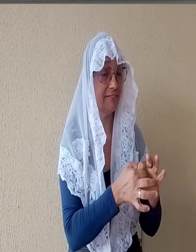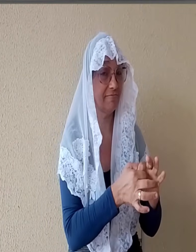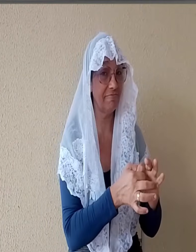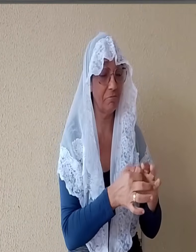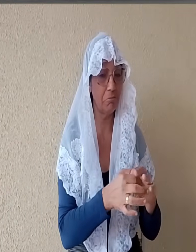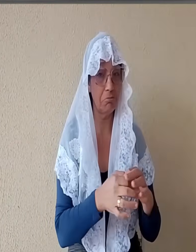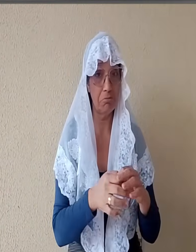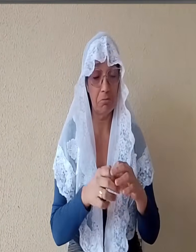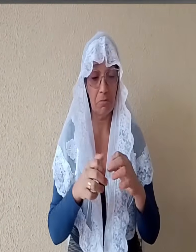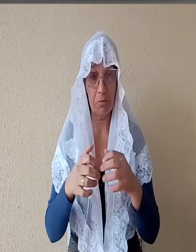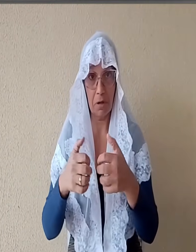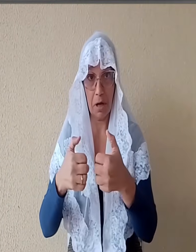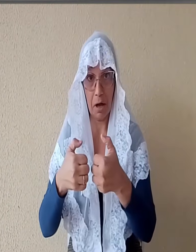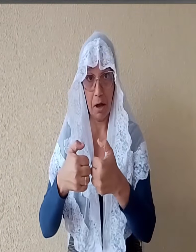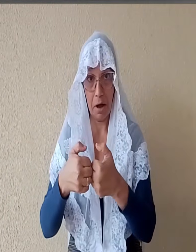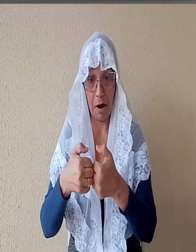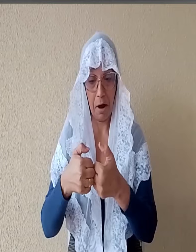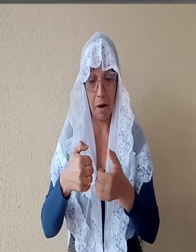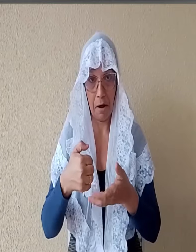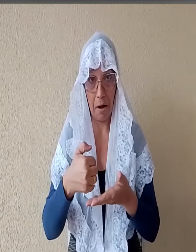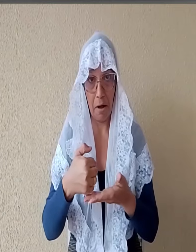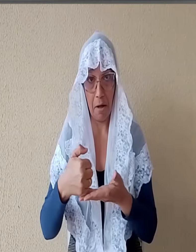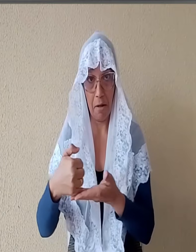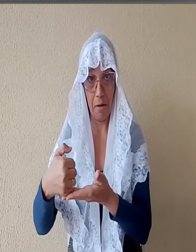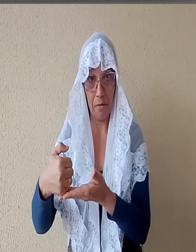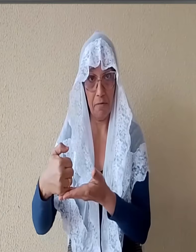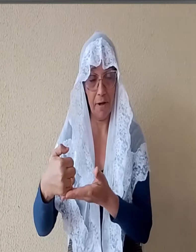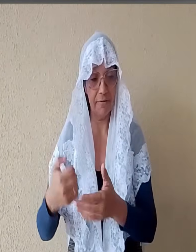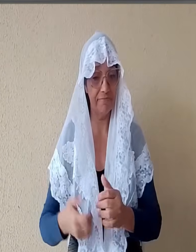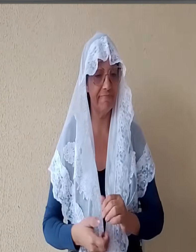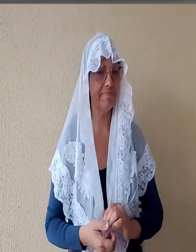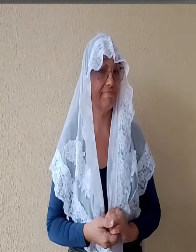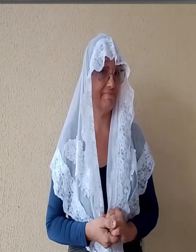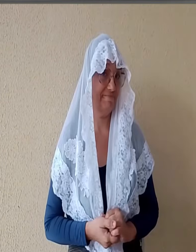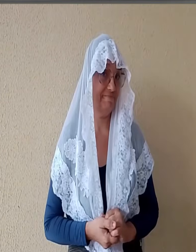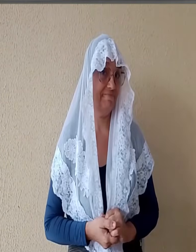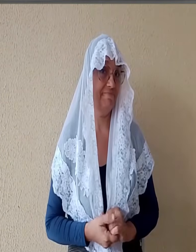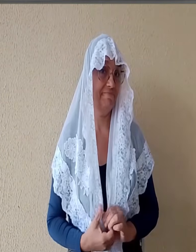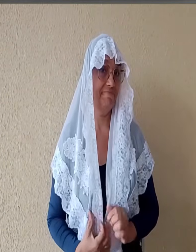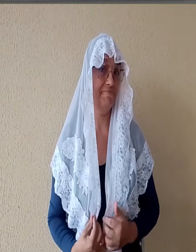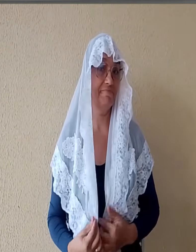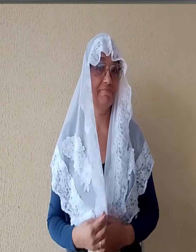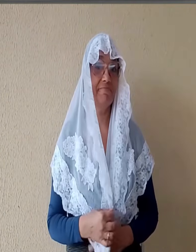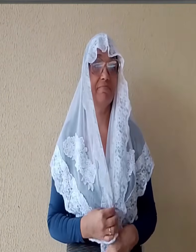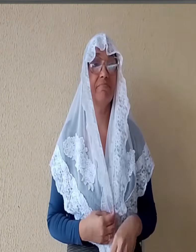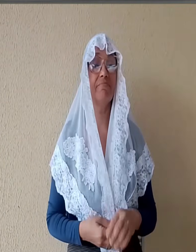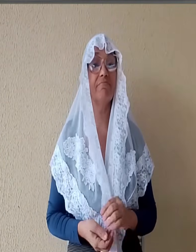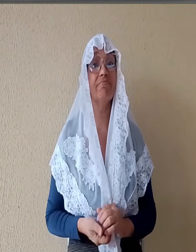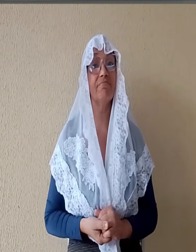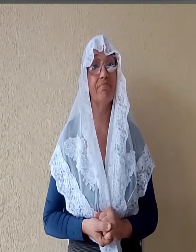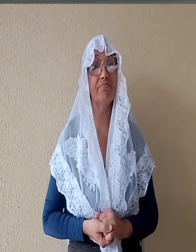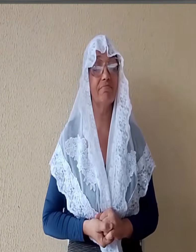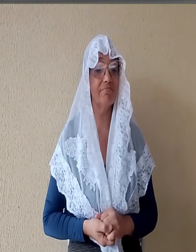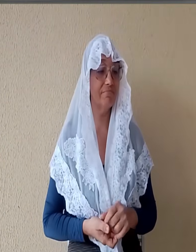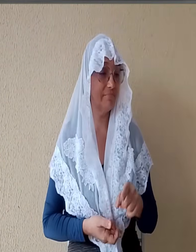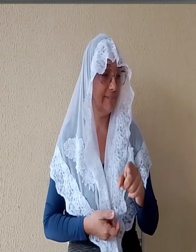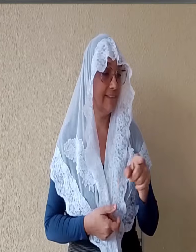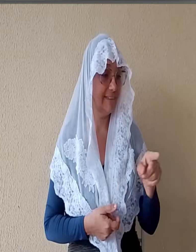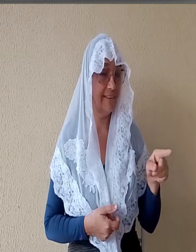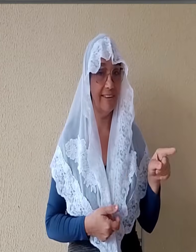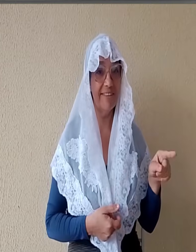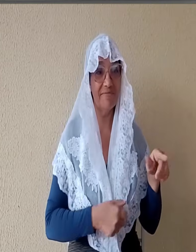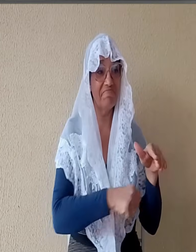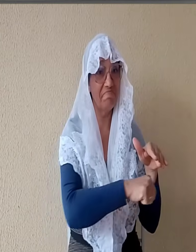de Obed-Edom e voltou e buscou os levitas. Bendito é o nome do Senhor. A obra não se muda,